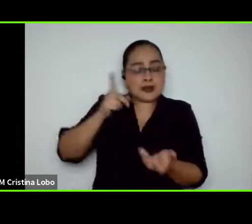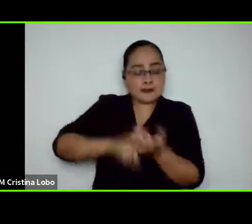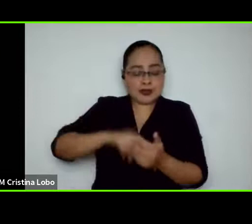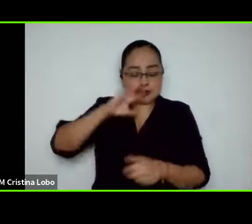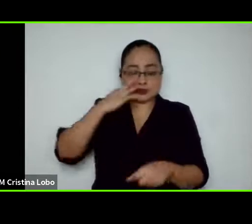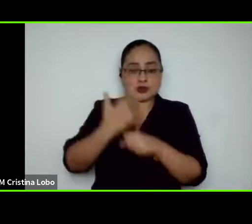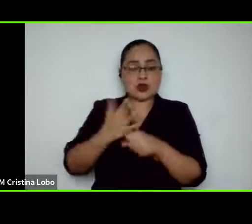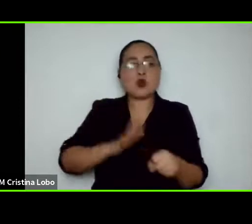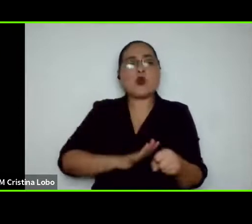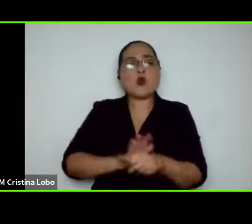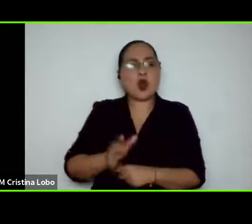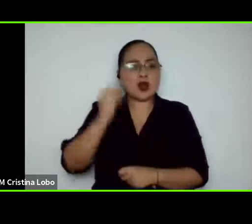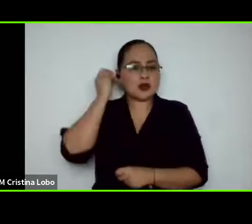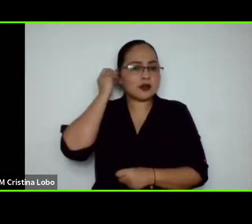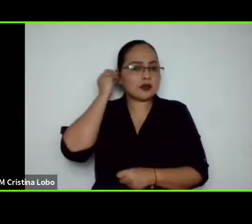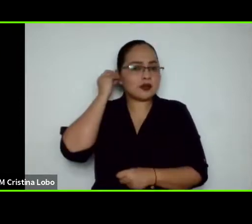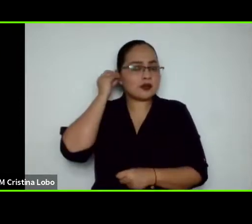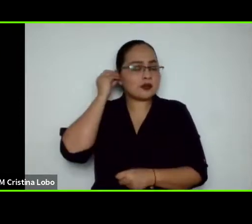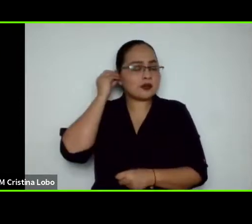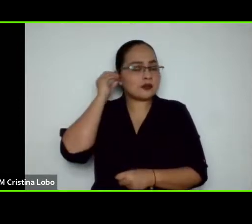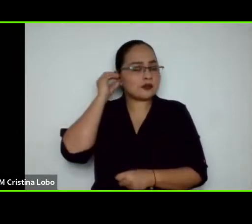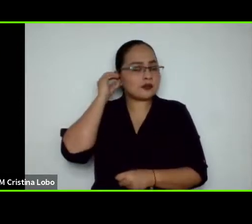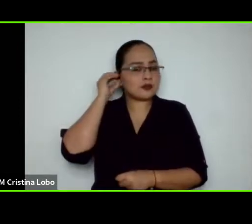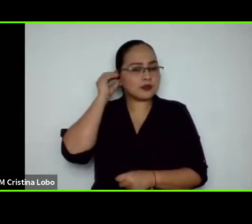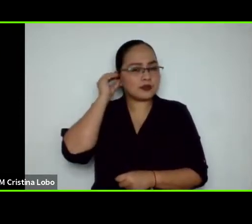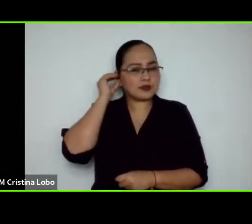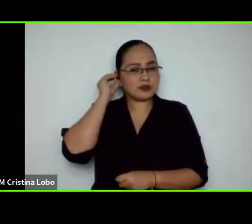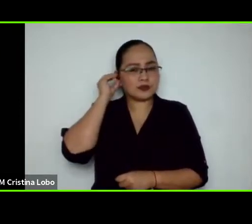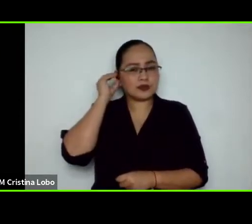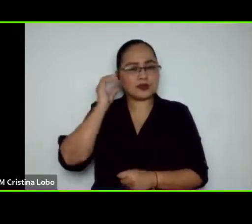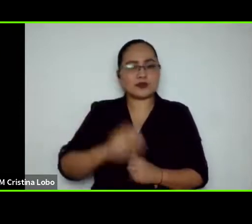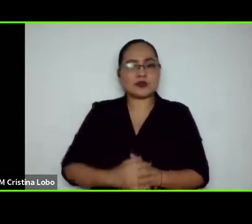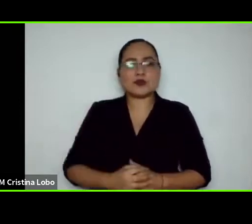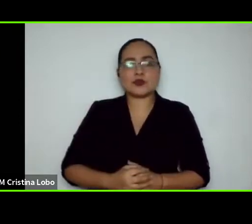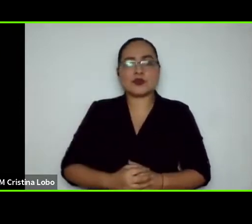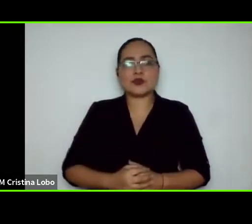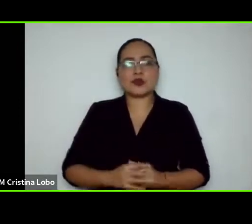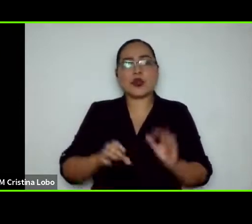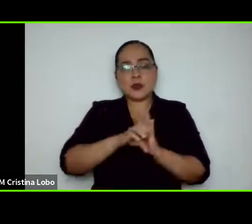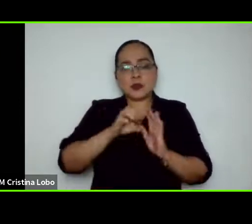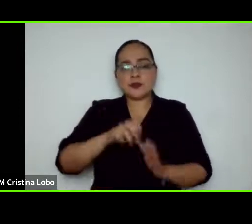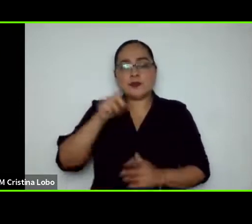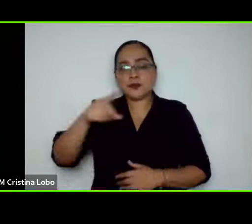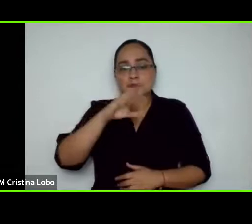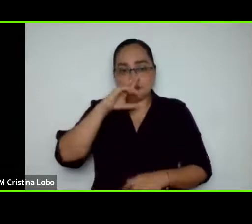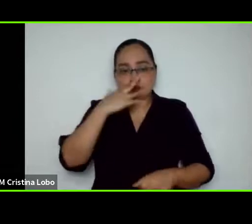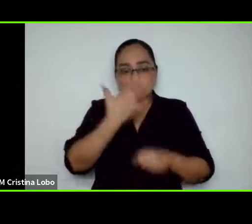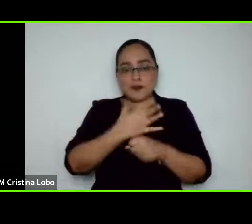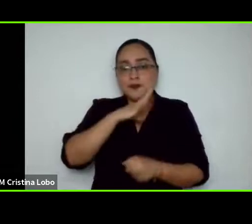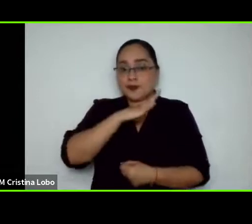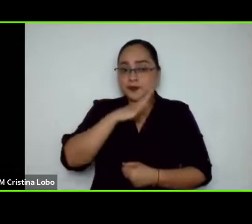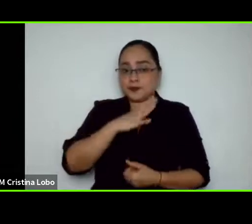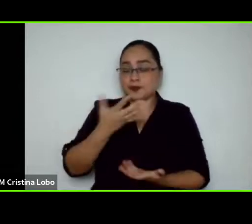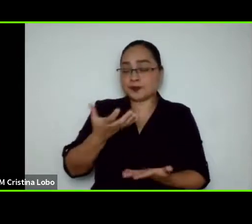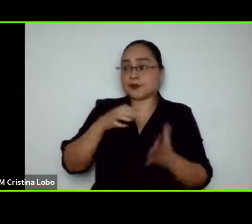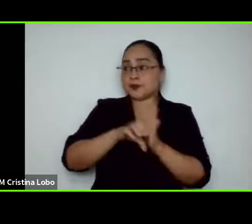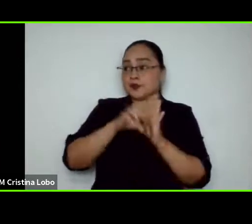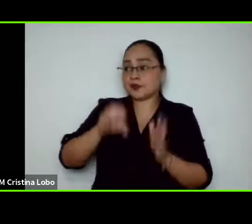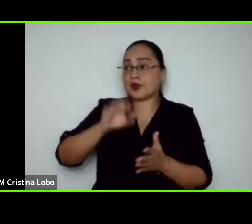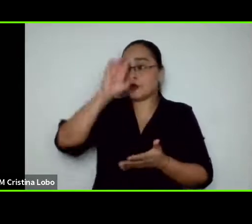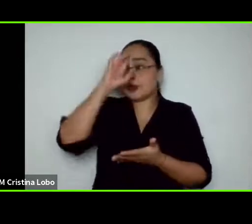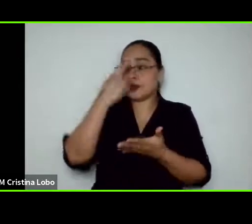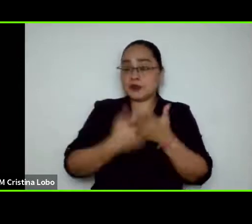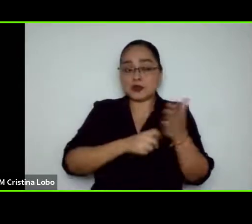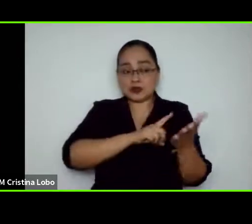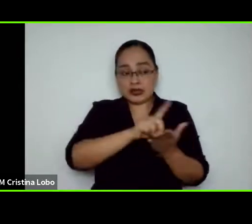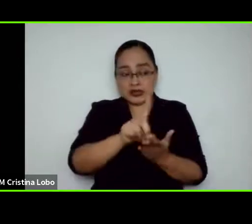decir, hay en muchas ocasiones para un estado como el mexicano el que las obligaciones, digamos, la violación de derechos no conlleva de